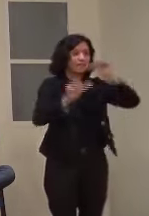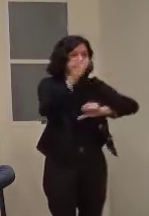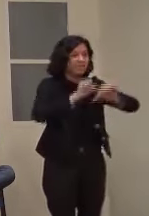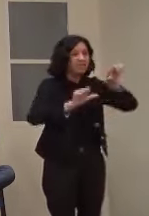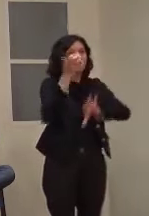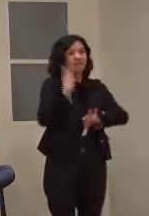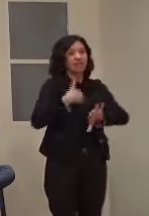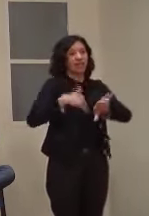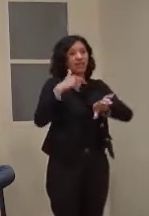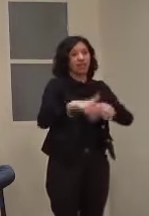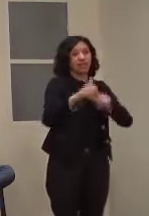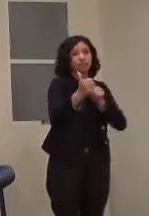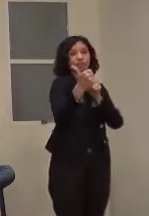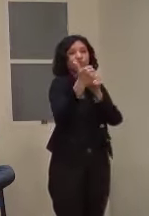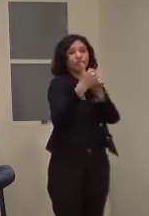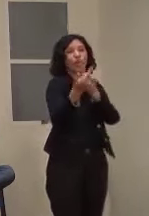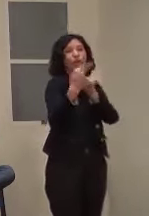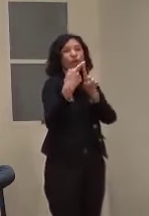entonces